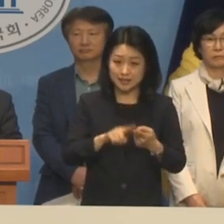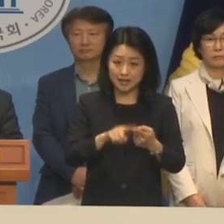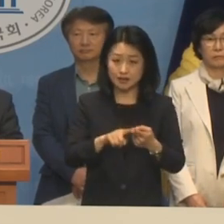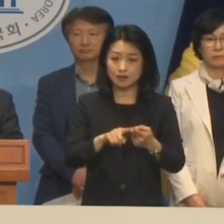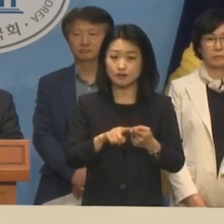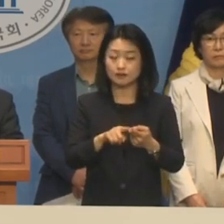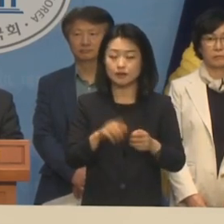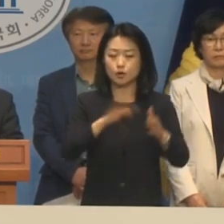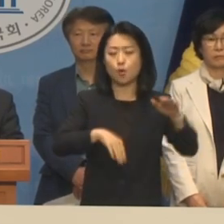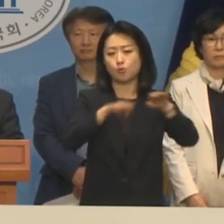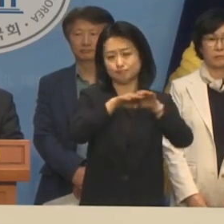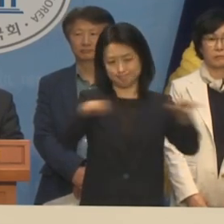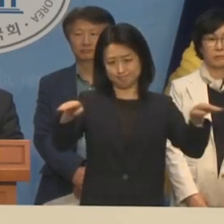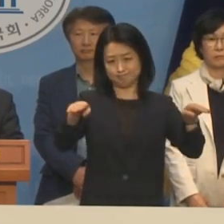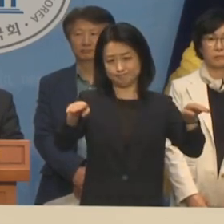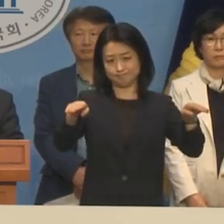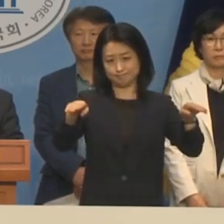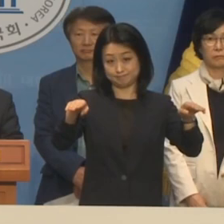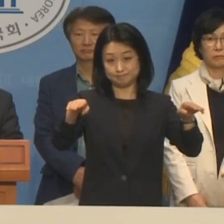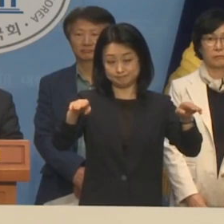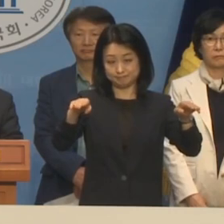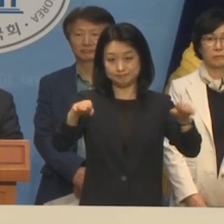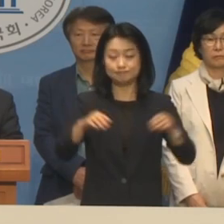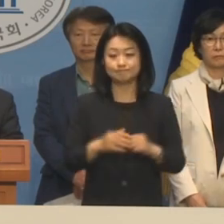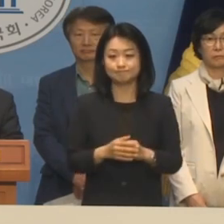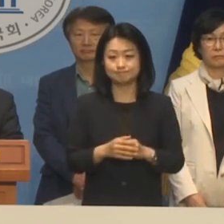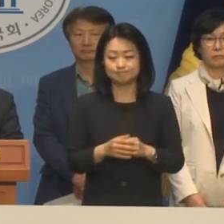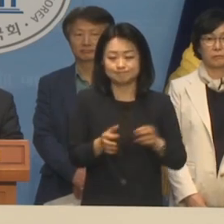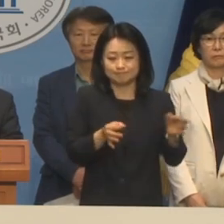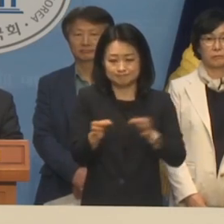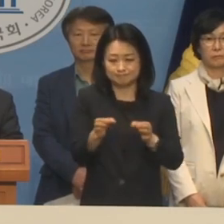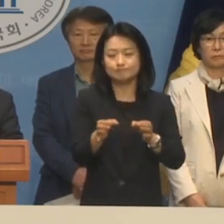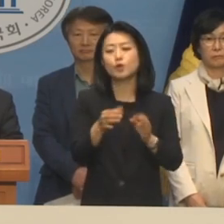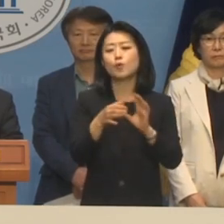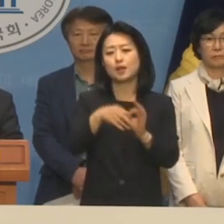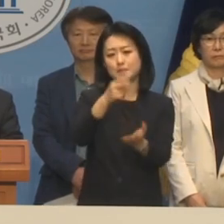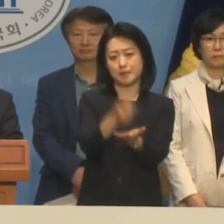거래관계를 공정한 거래 질서로 바꾸려는 법입니다.